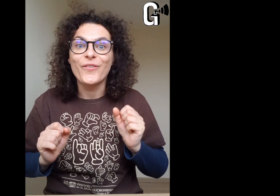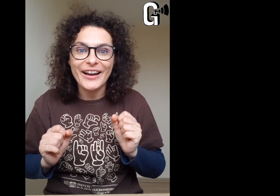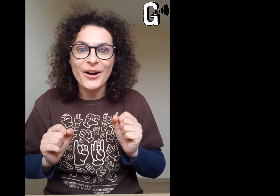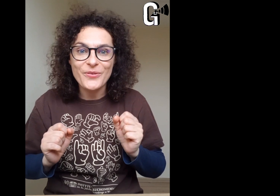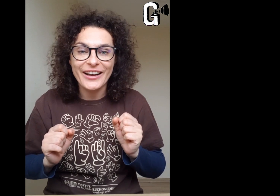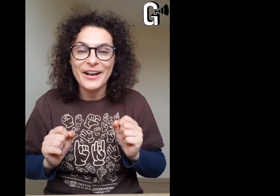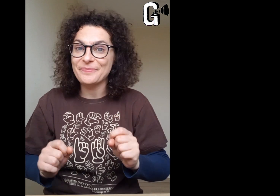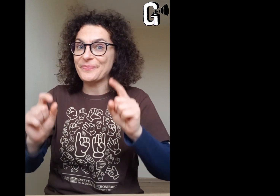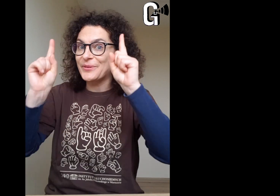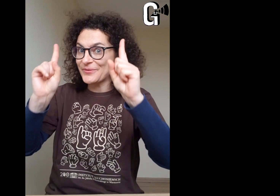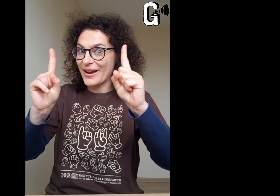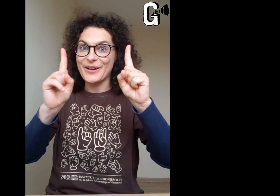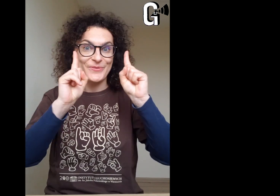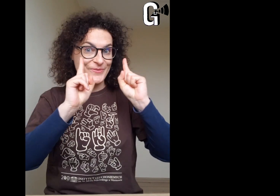Uwaga, uwaga!